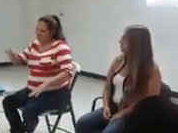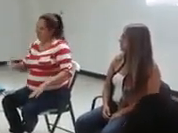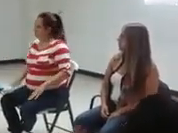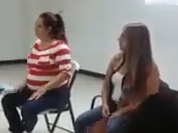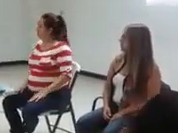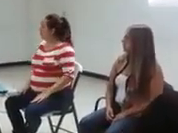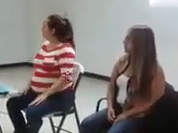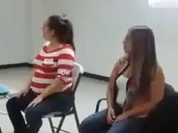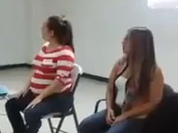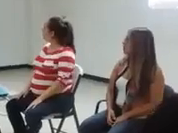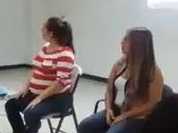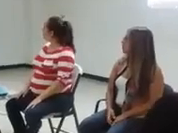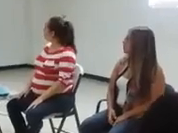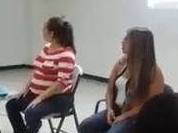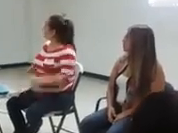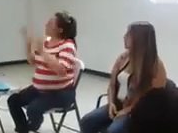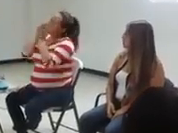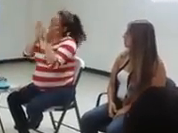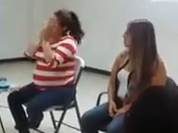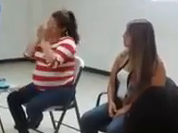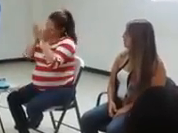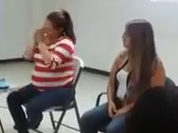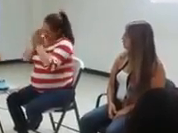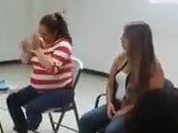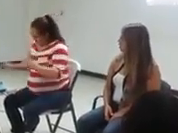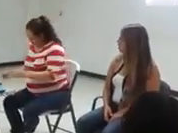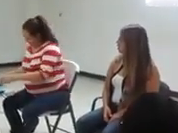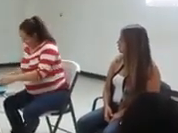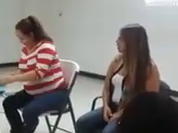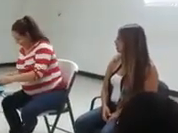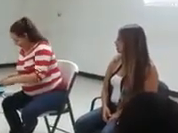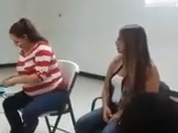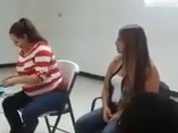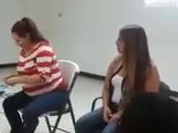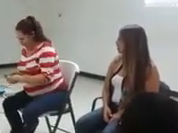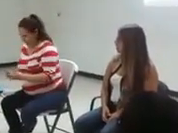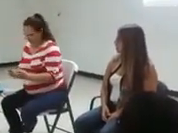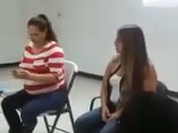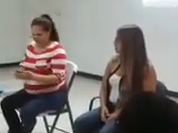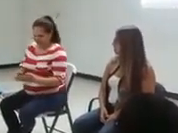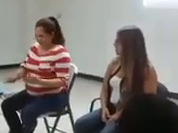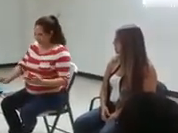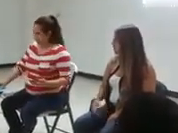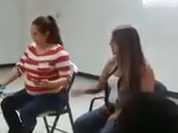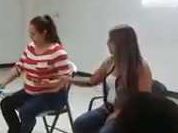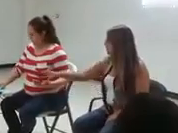No voy a. ¿Me vas a compartir internet? Muchas gracias. A ver, ponme la cara aquí una vez.